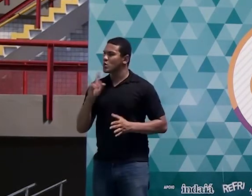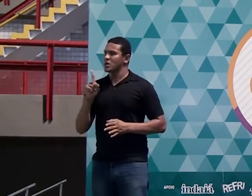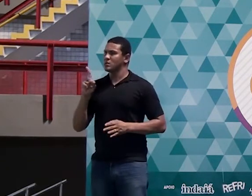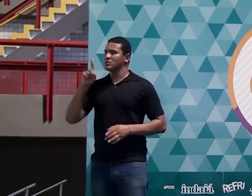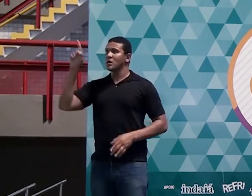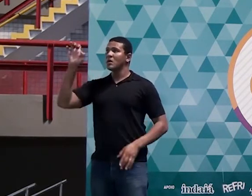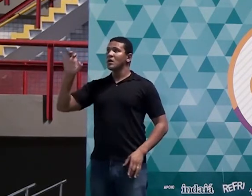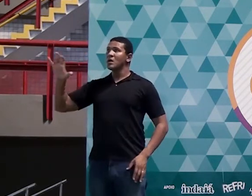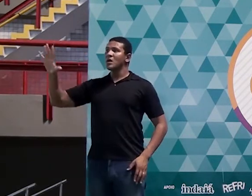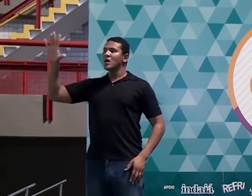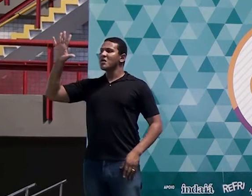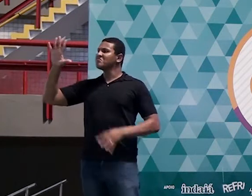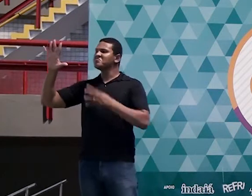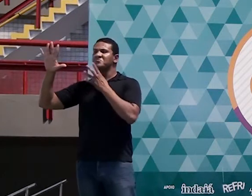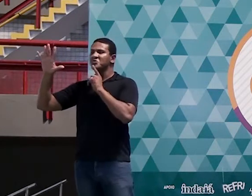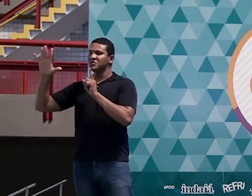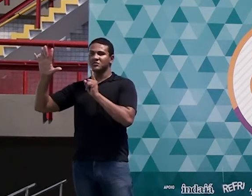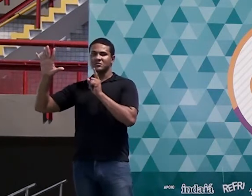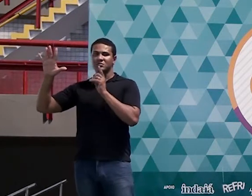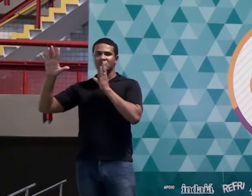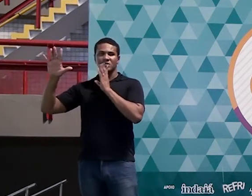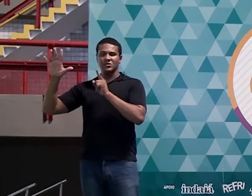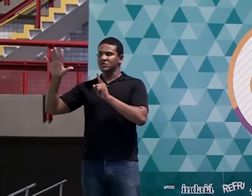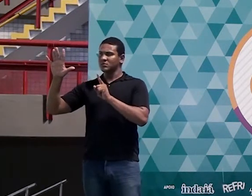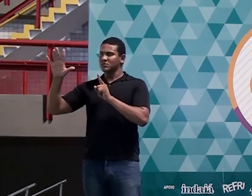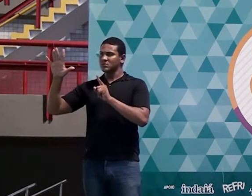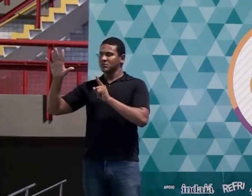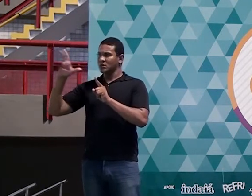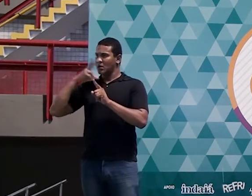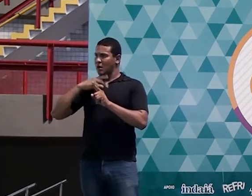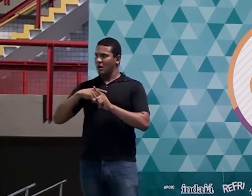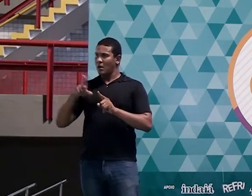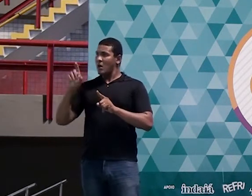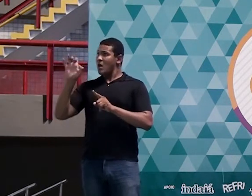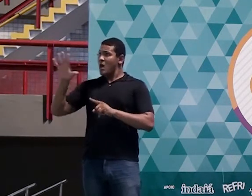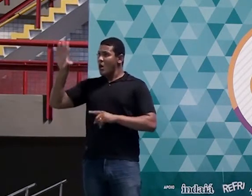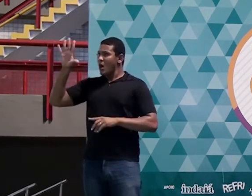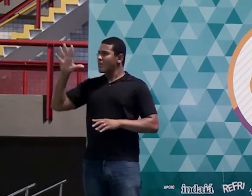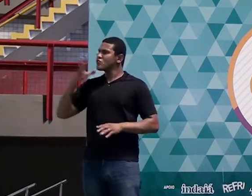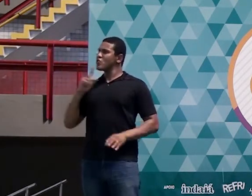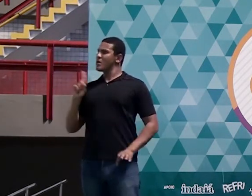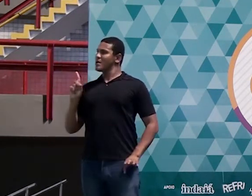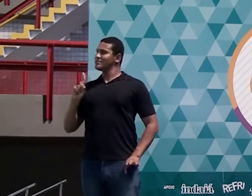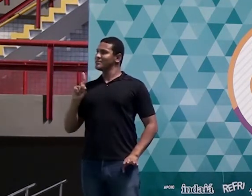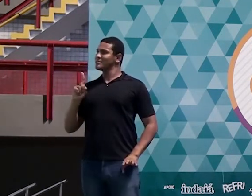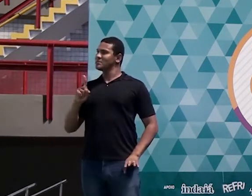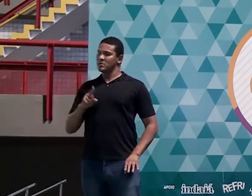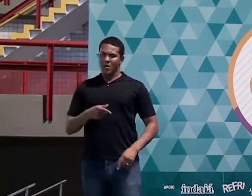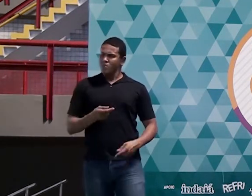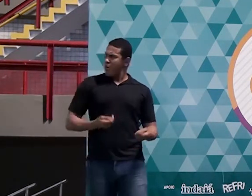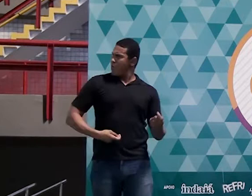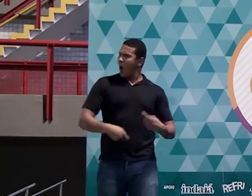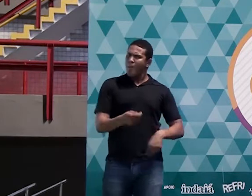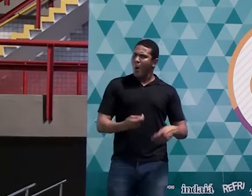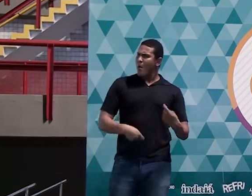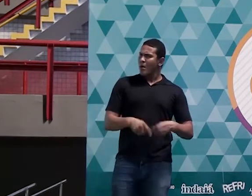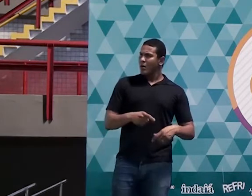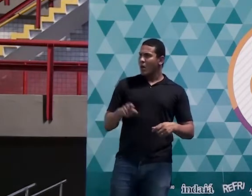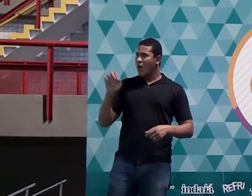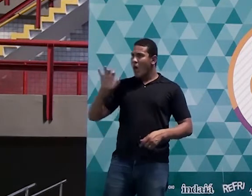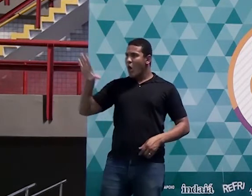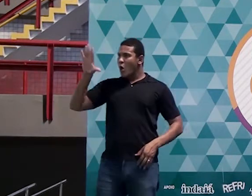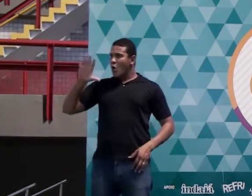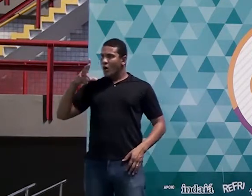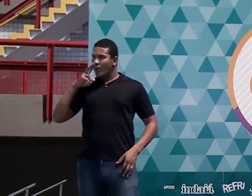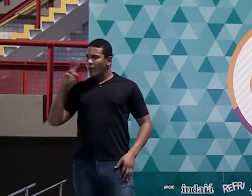essa Europa enlouqueceu. E só quer saber de especiaria, meu amigo. E ela vai pagar o que for